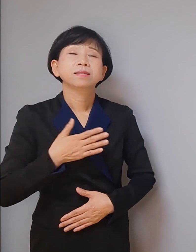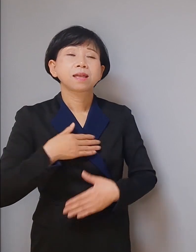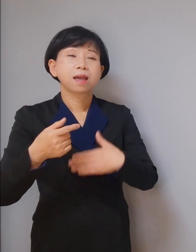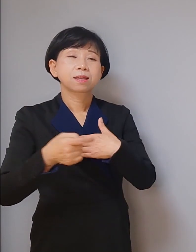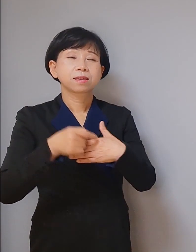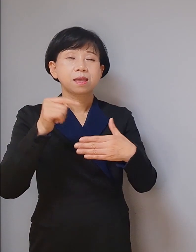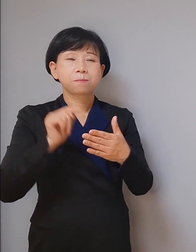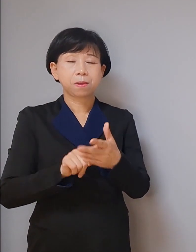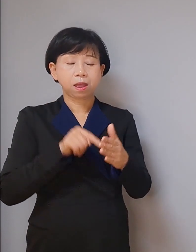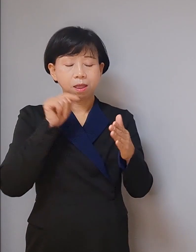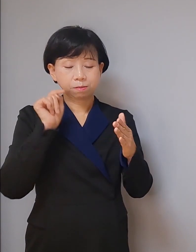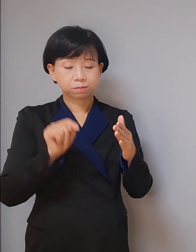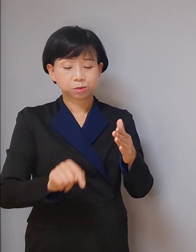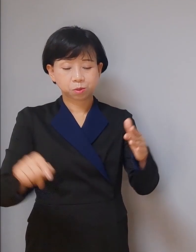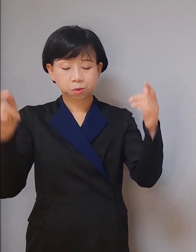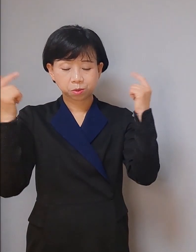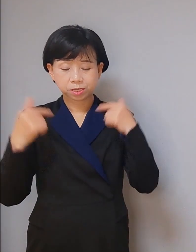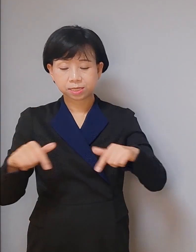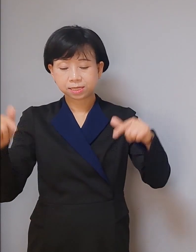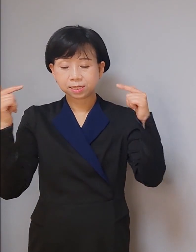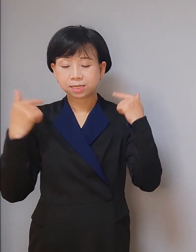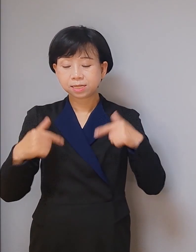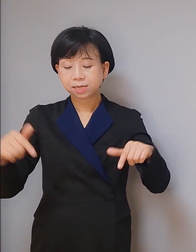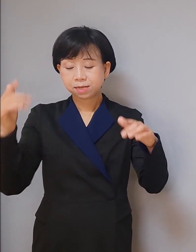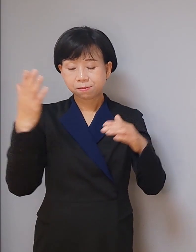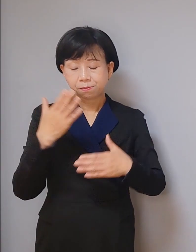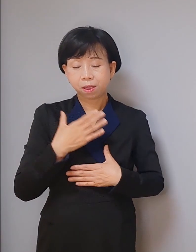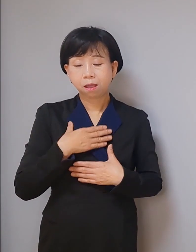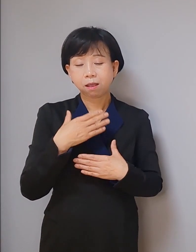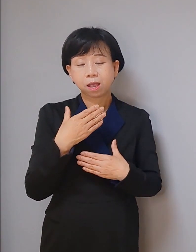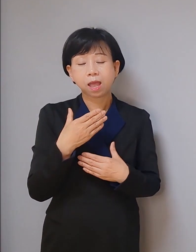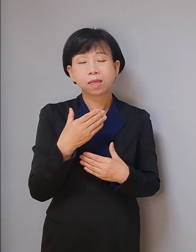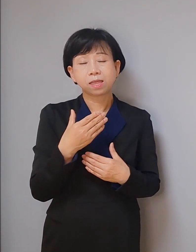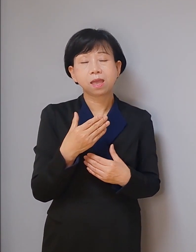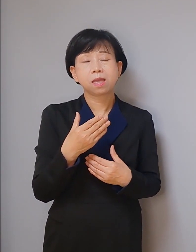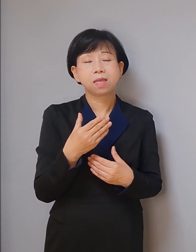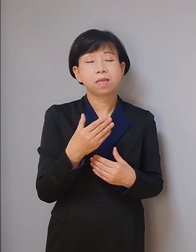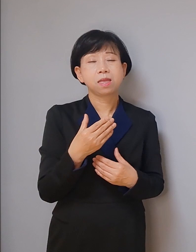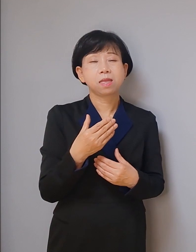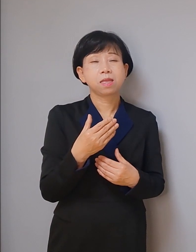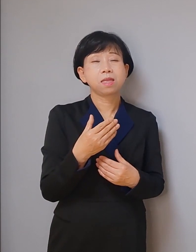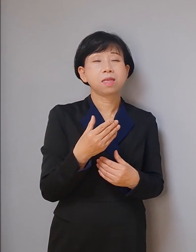평안해. 나의 마음속이 늘